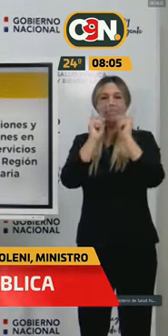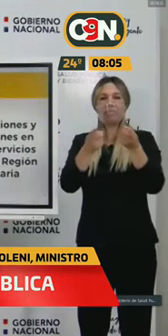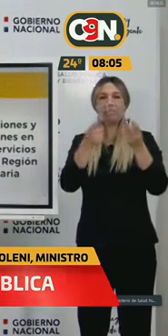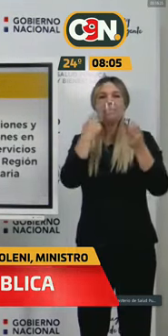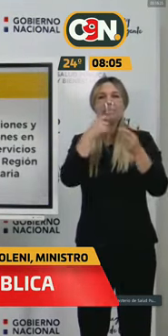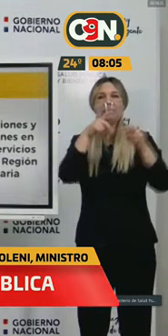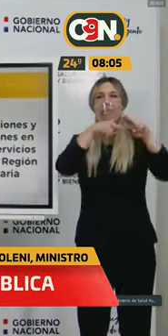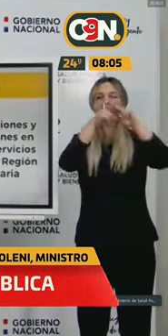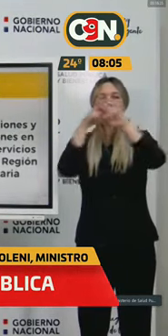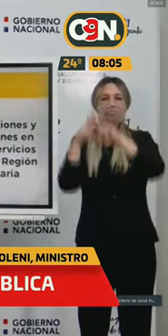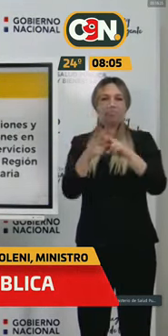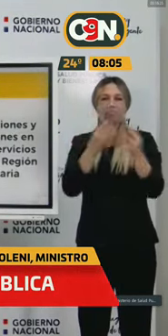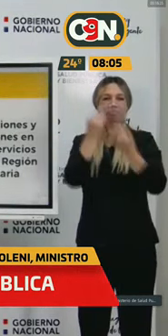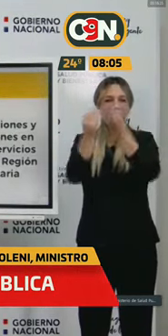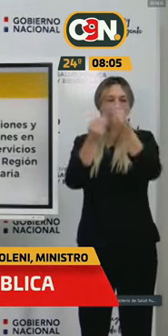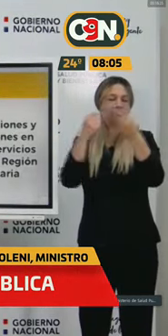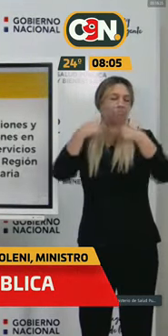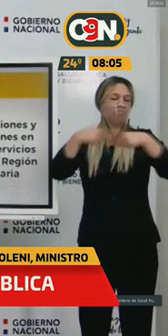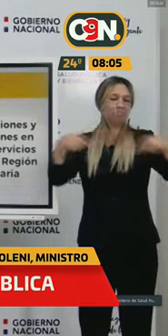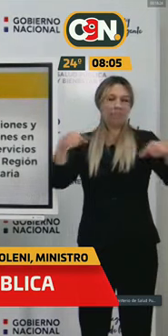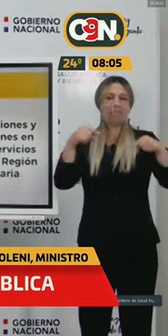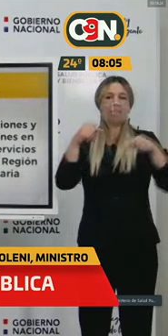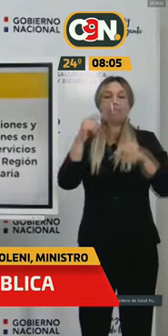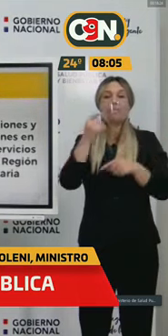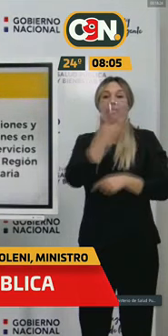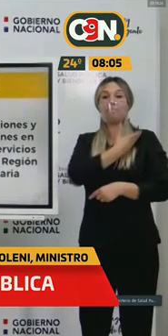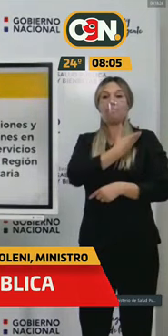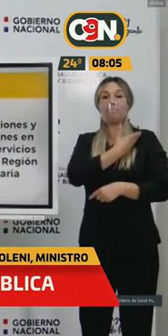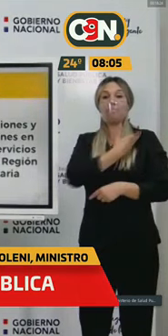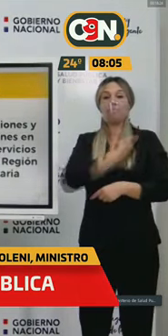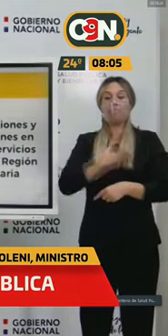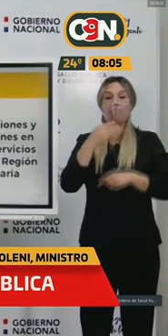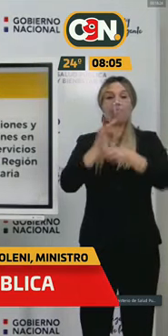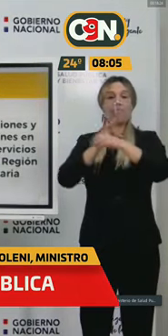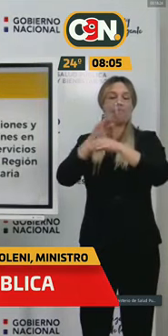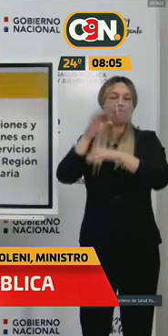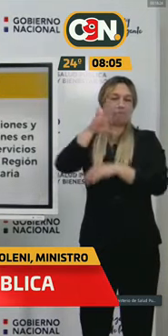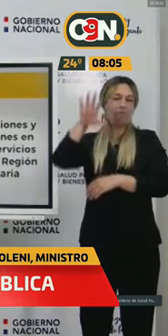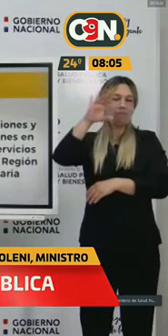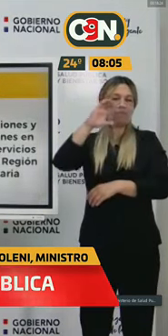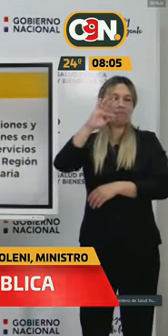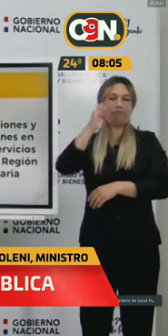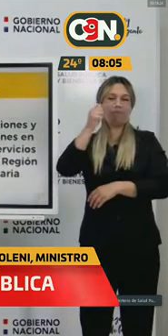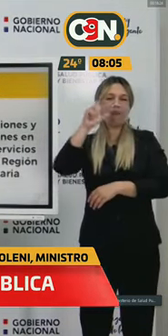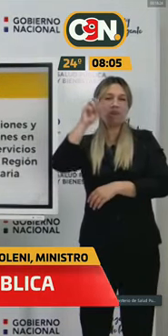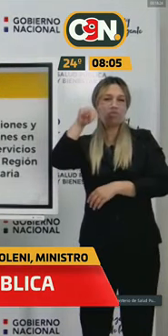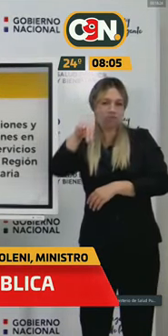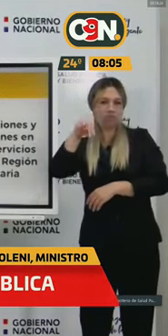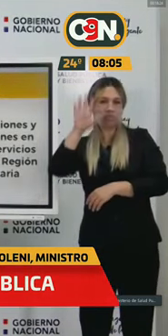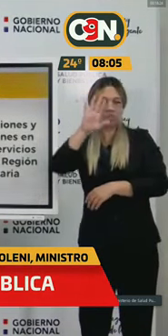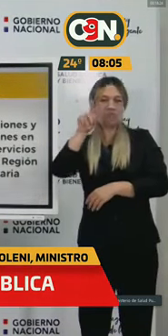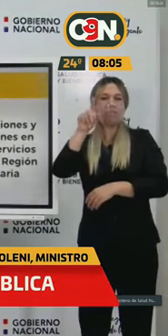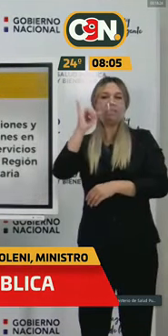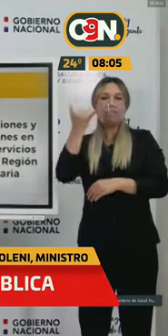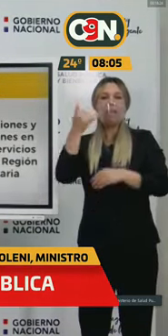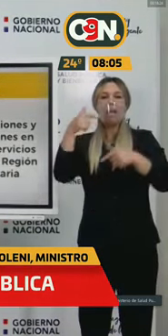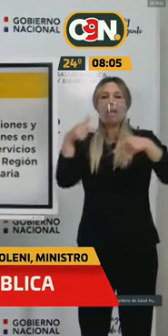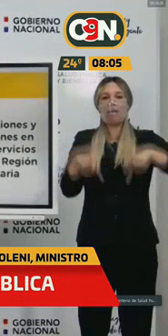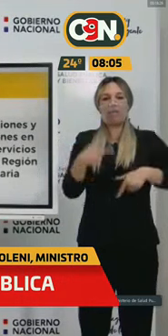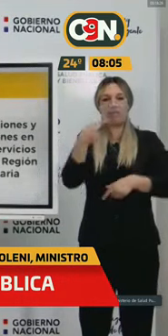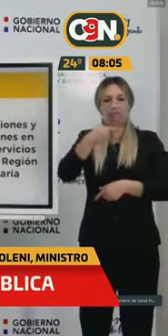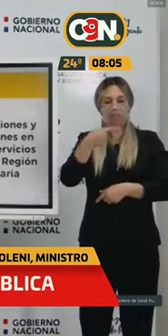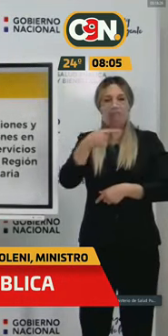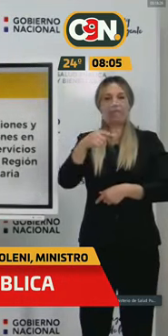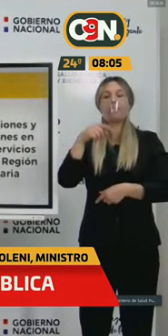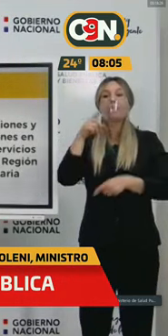Puerto Falcón, que también está ultimando los detalles de una remodelación y una ampliación importante. Pasamos por Nanagua, que